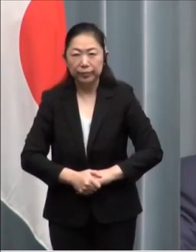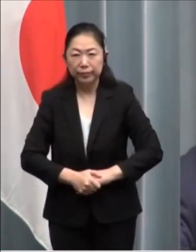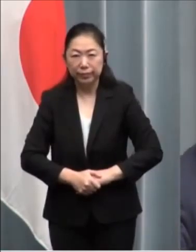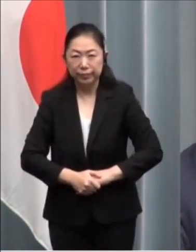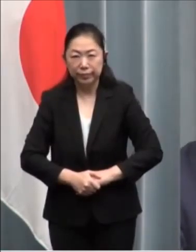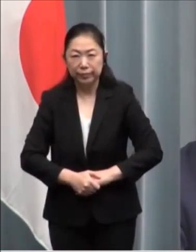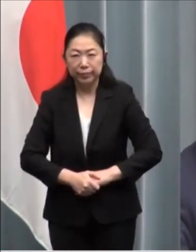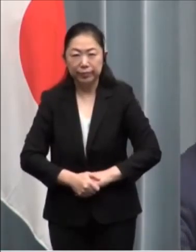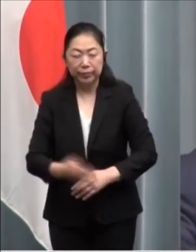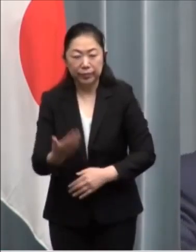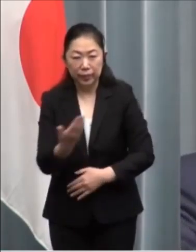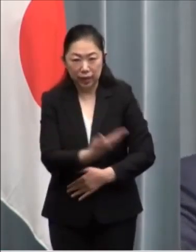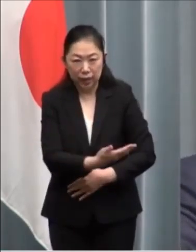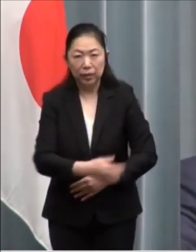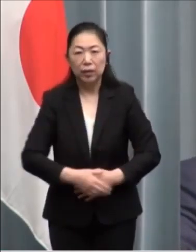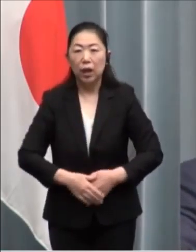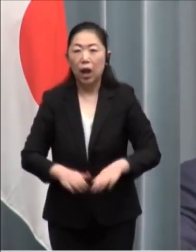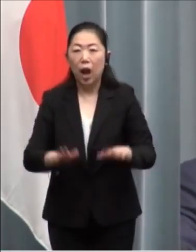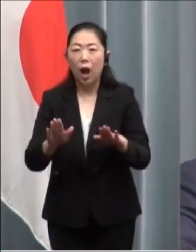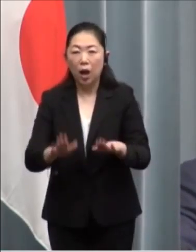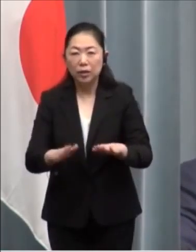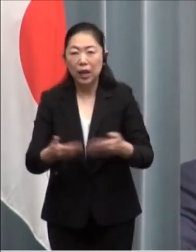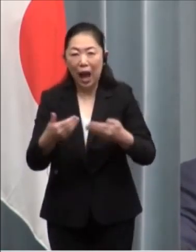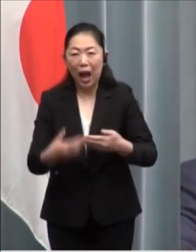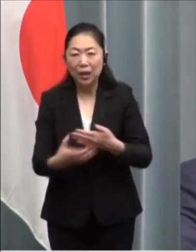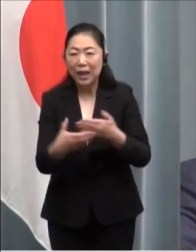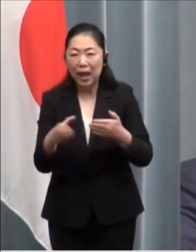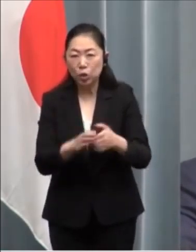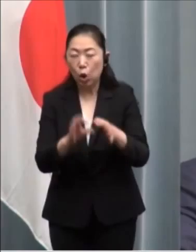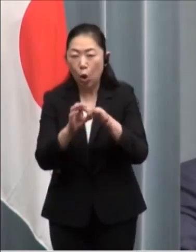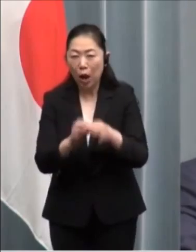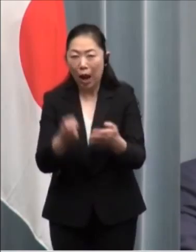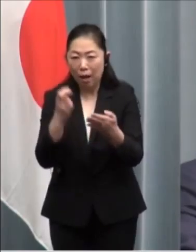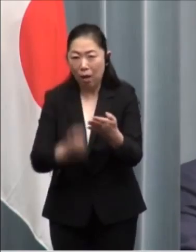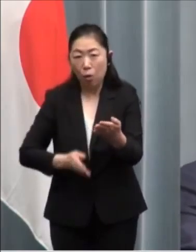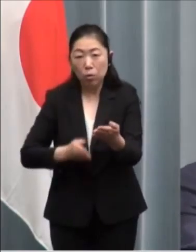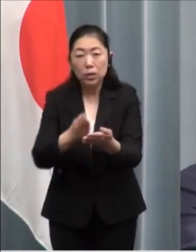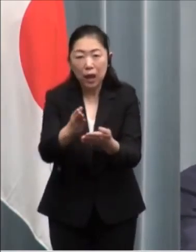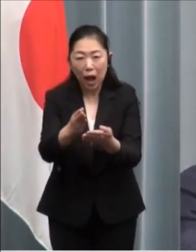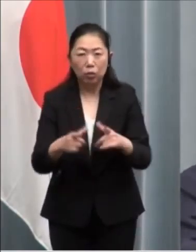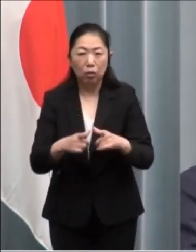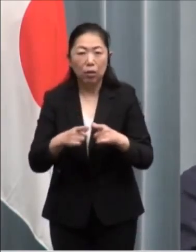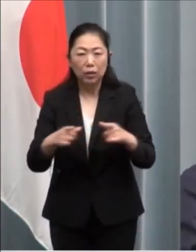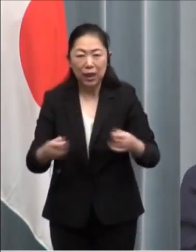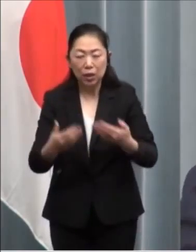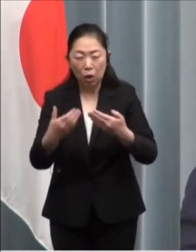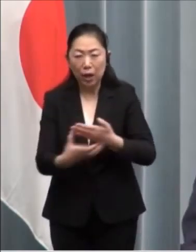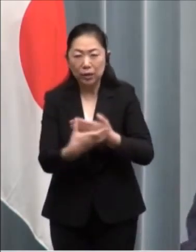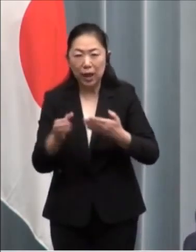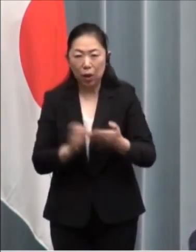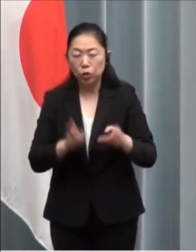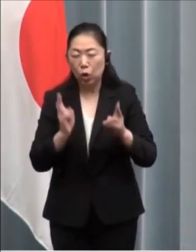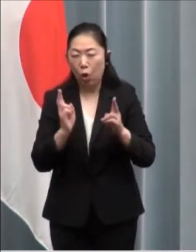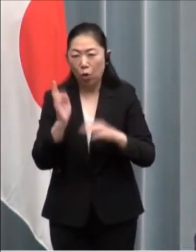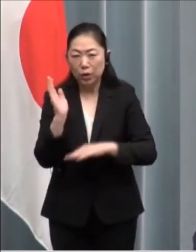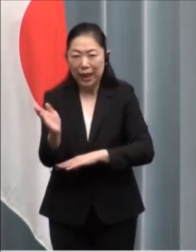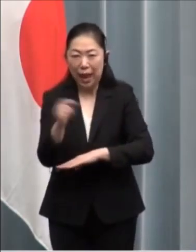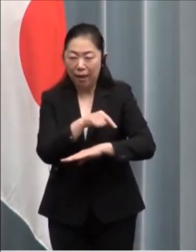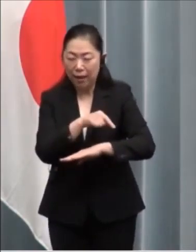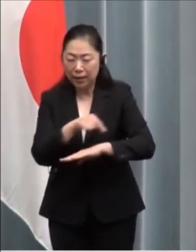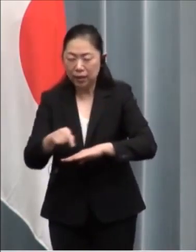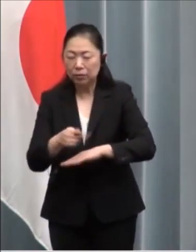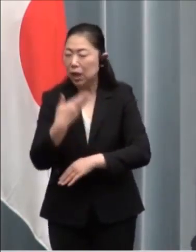はい、読売新聞の会議です。本日安全保障関連法が施行されました。日本の安全保障政策の大きな転換になる